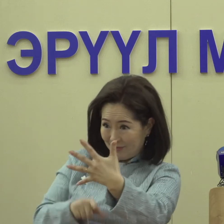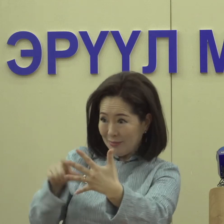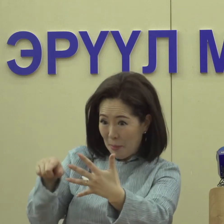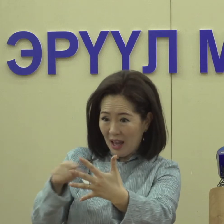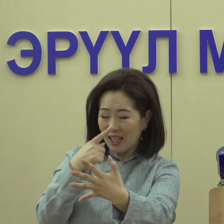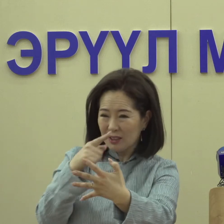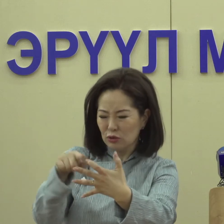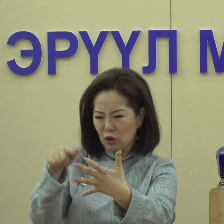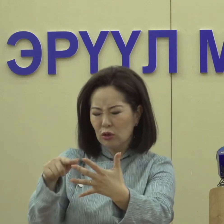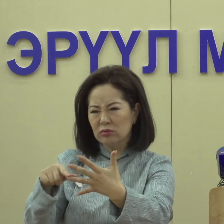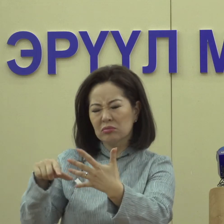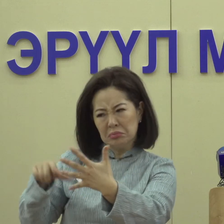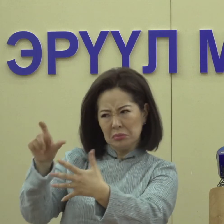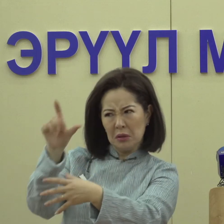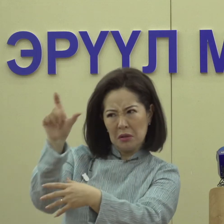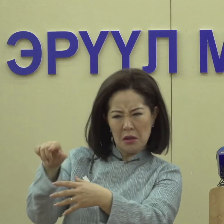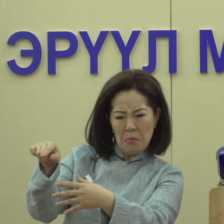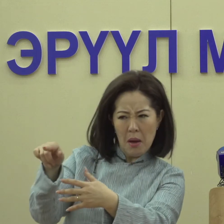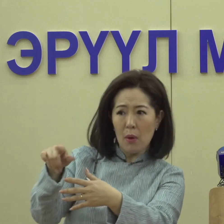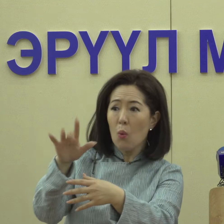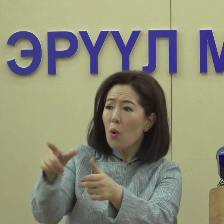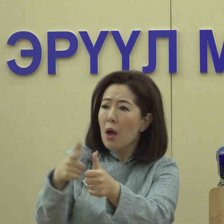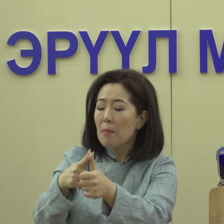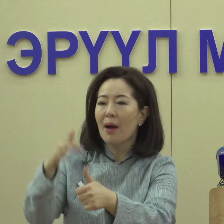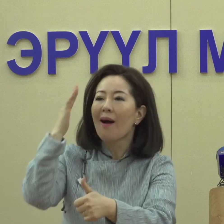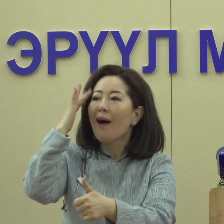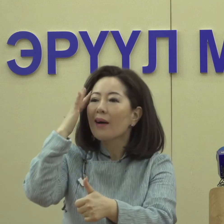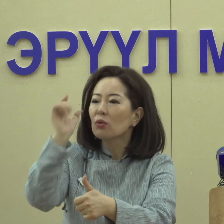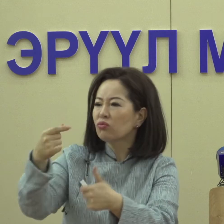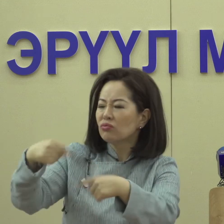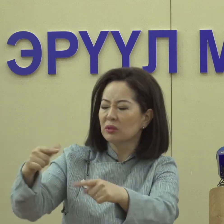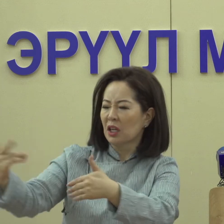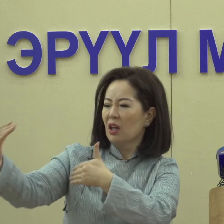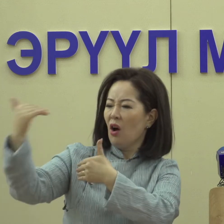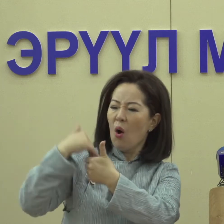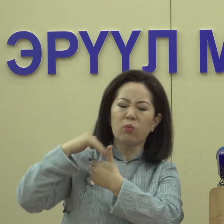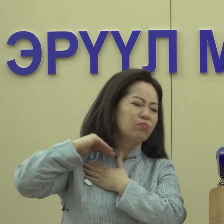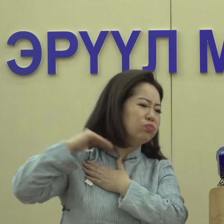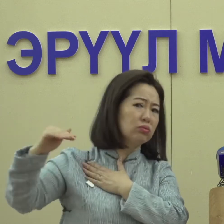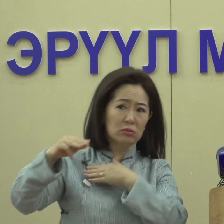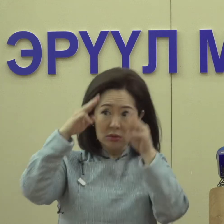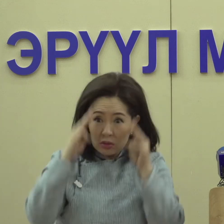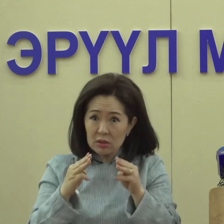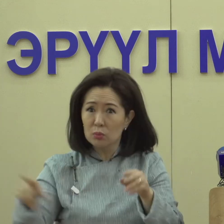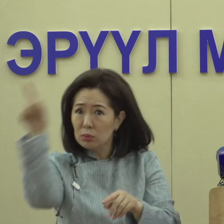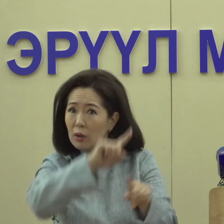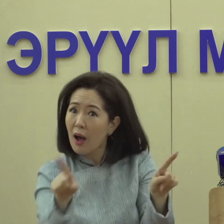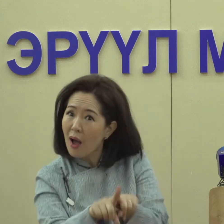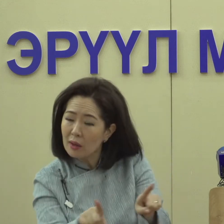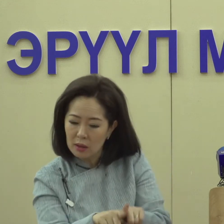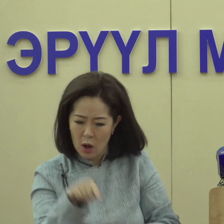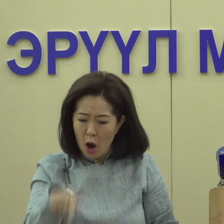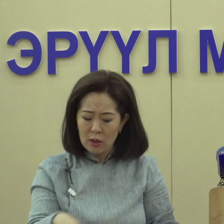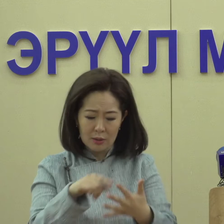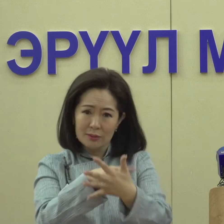хоног зорчсон гадаадын бүхэл иргэдийг нэвтрүүлэх байх шийдвэр мөрдөгдөж байна. Эдгээр таван улсаас